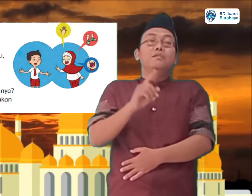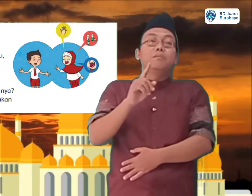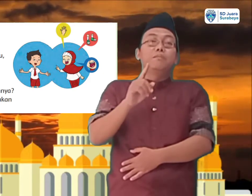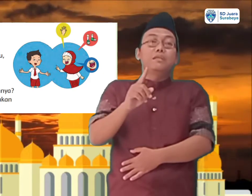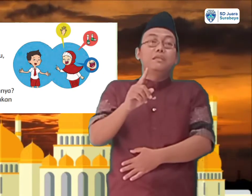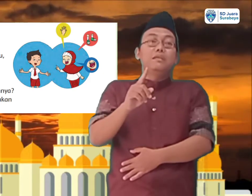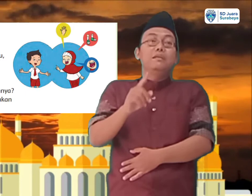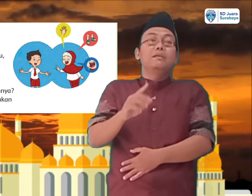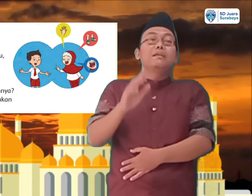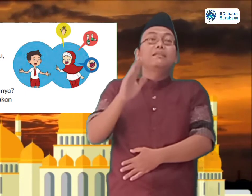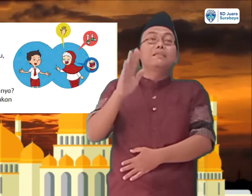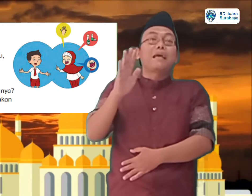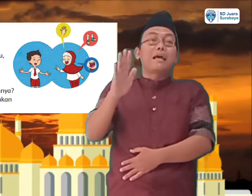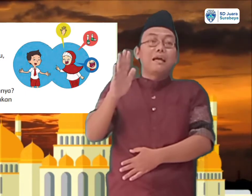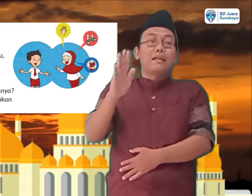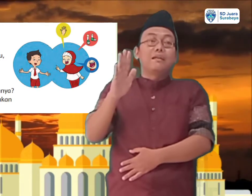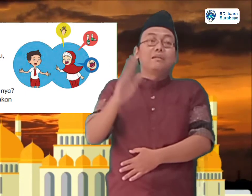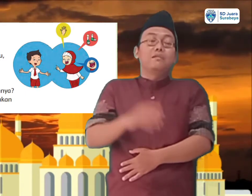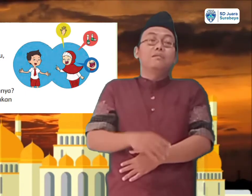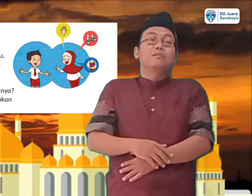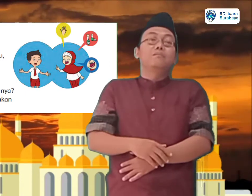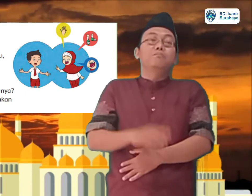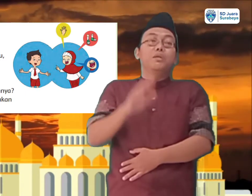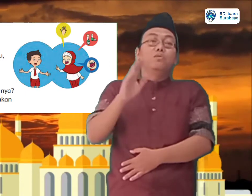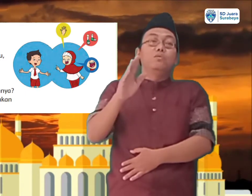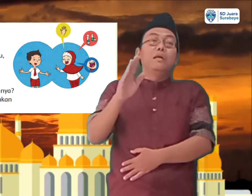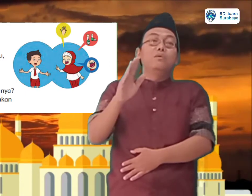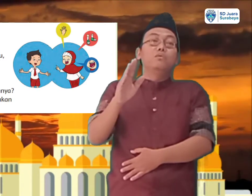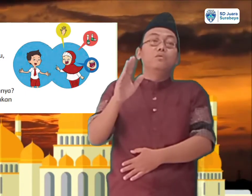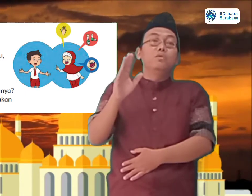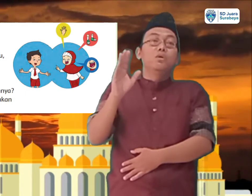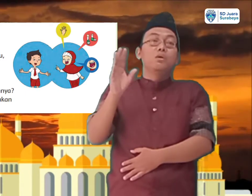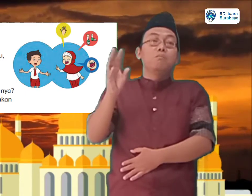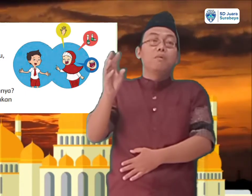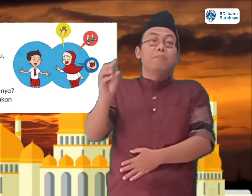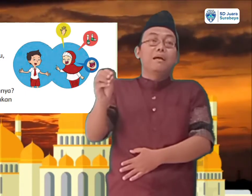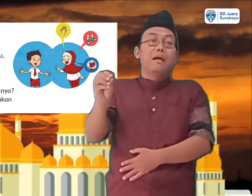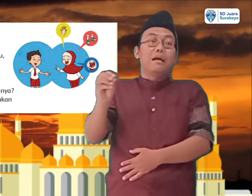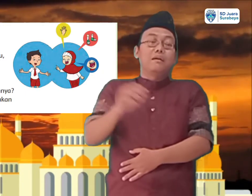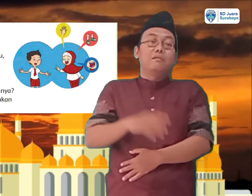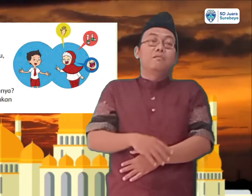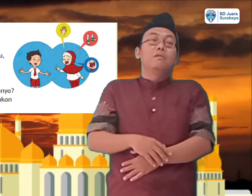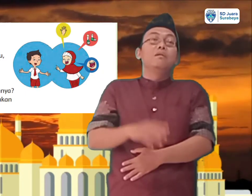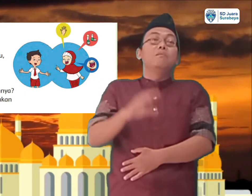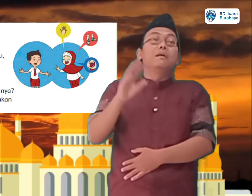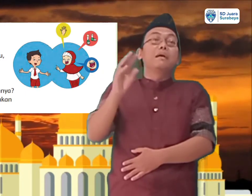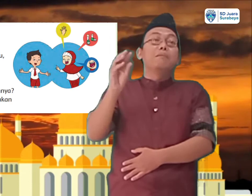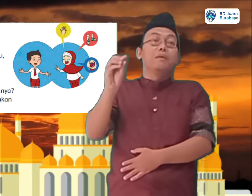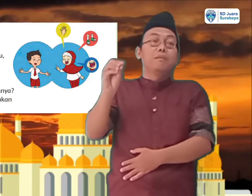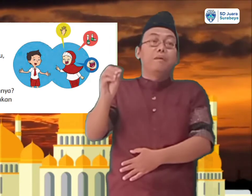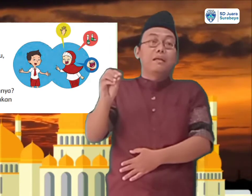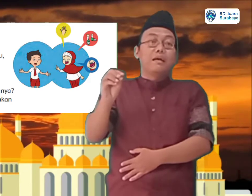tangan, berguna untuk memegang, mengambil barang, membantu